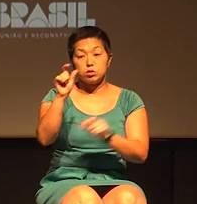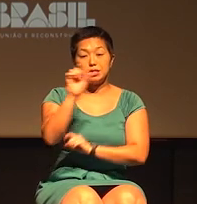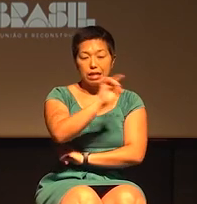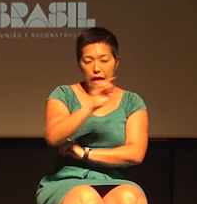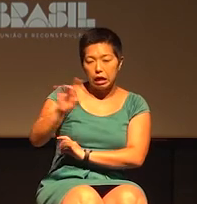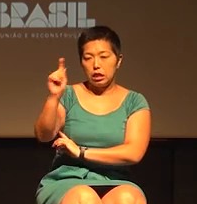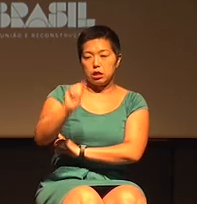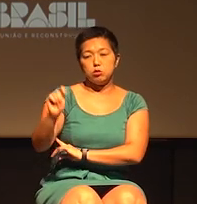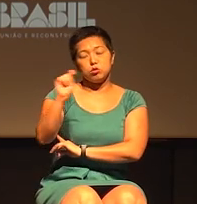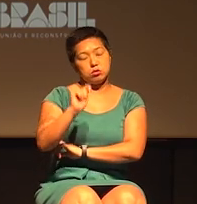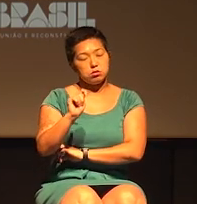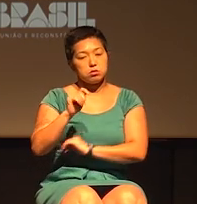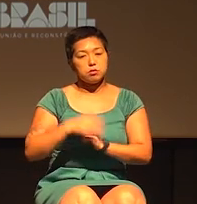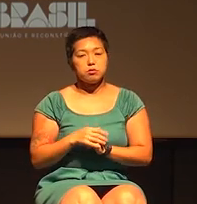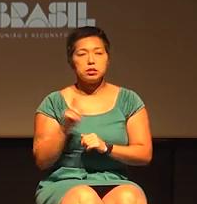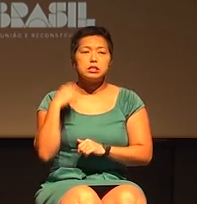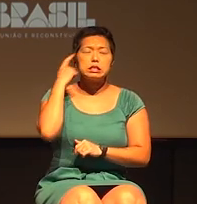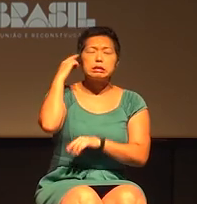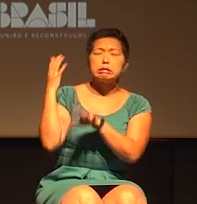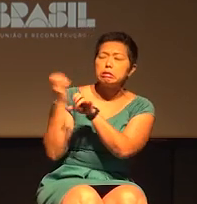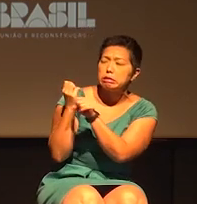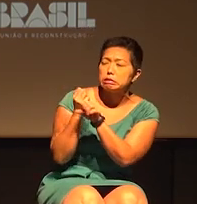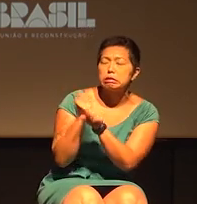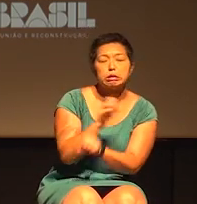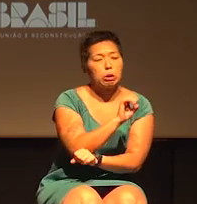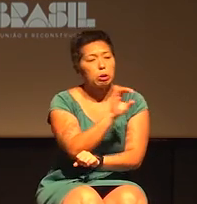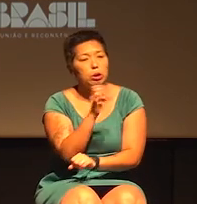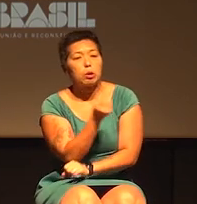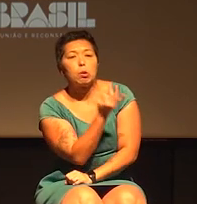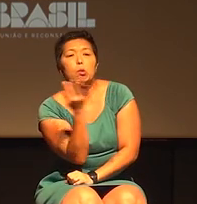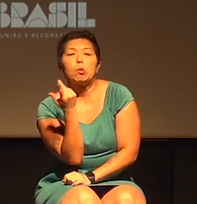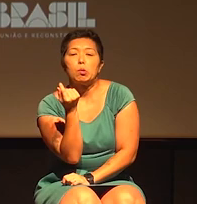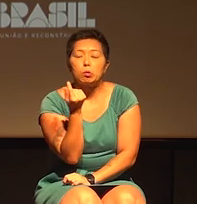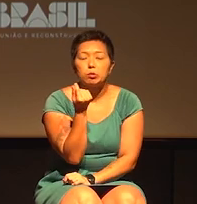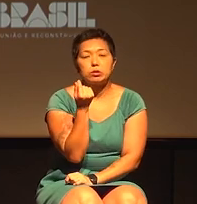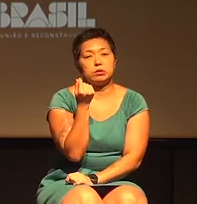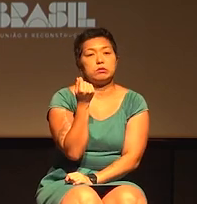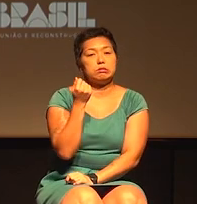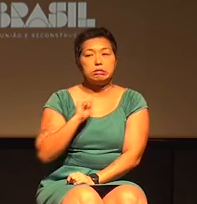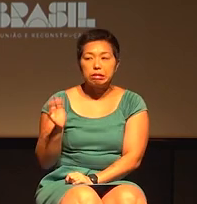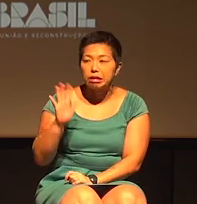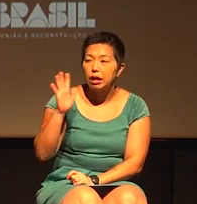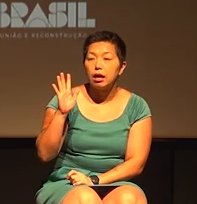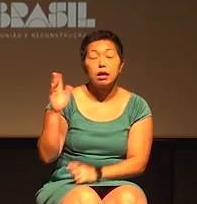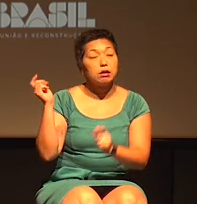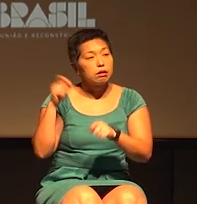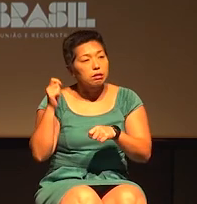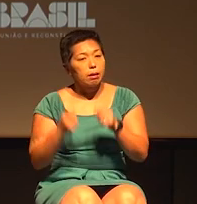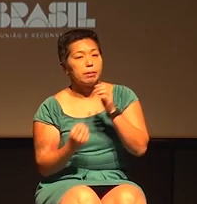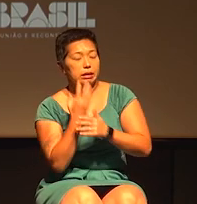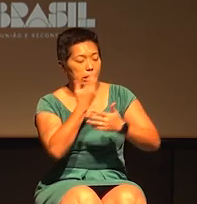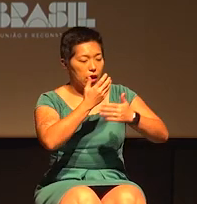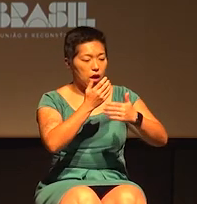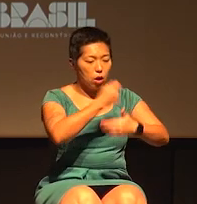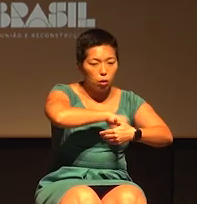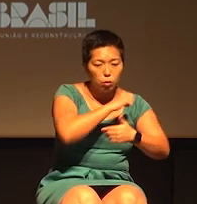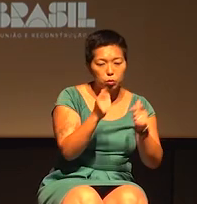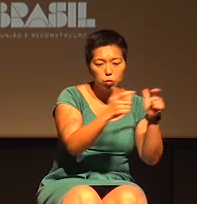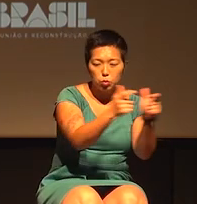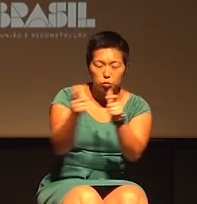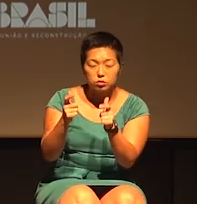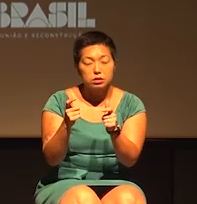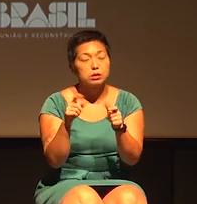muda aí a gente ficava calculando lá Quanto vai custar Tá ficando caro queremos fazer o maior número possível de cozinhas Mas e aí